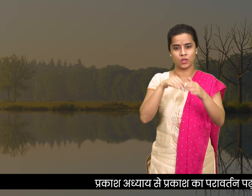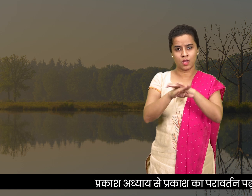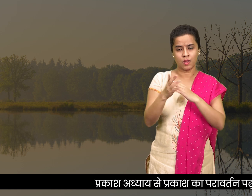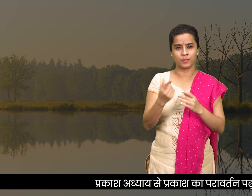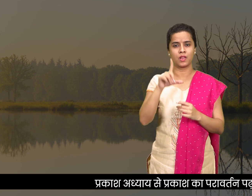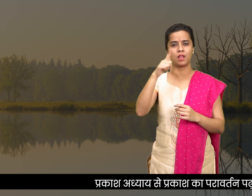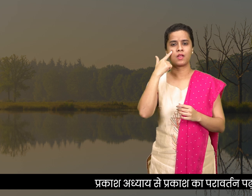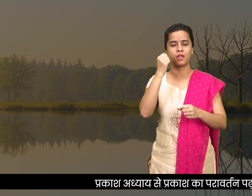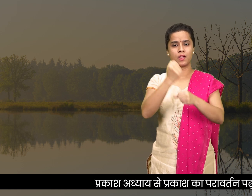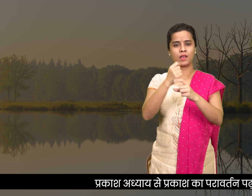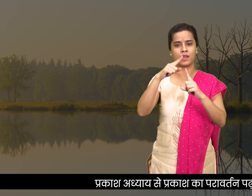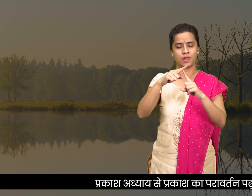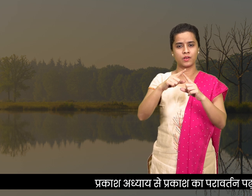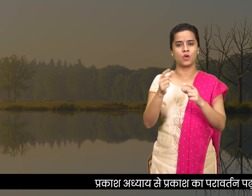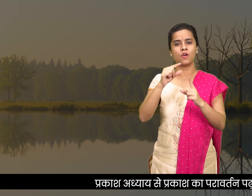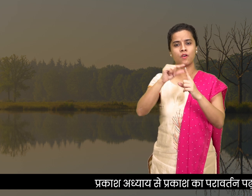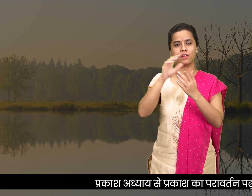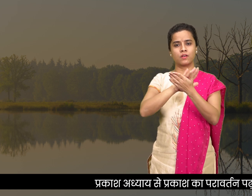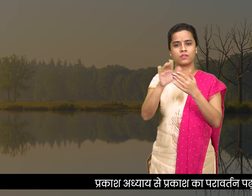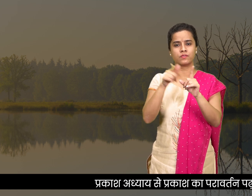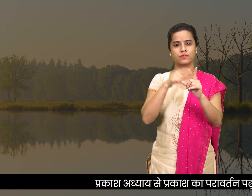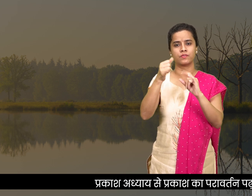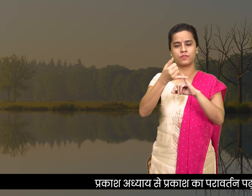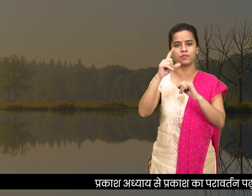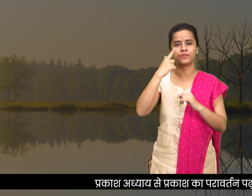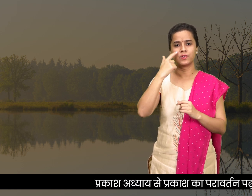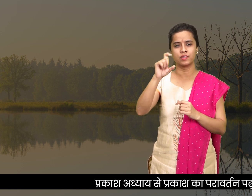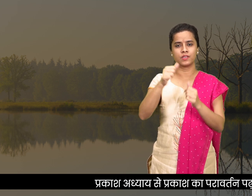प्रकाश अध्ययन से प्रकाश का परिवर्तन पढ़ाऊंगी।